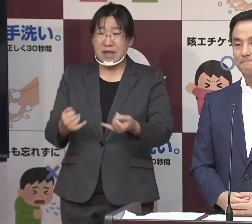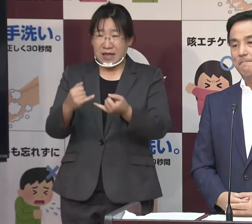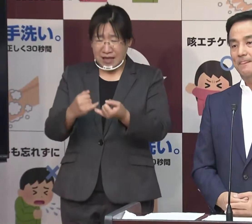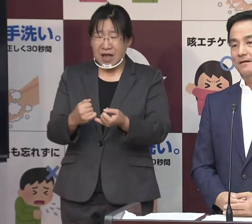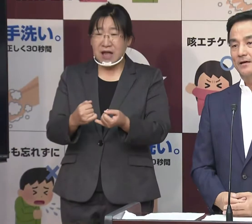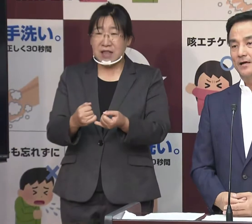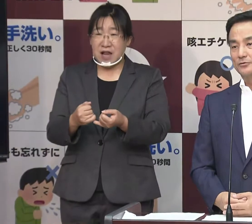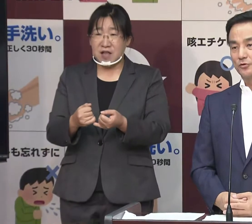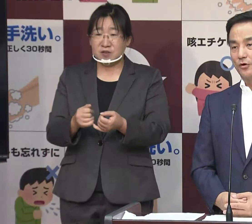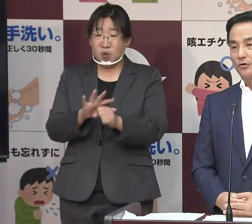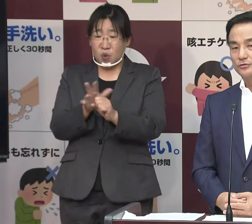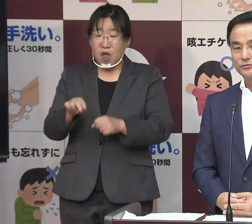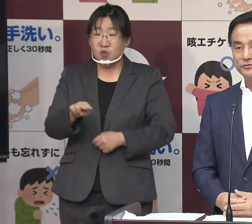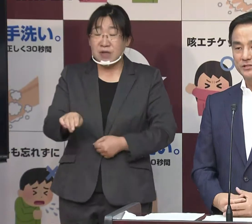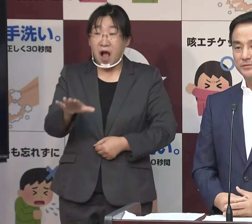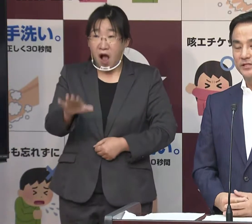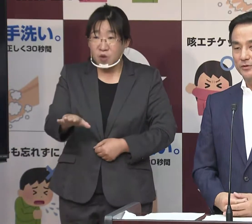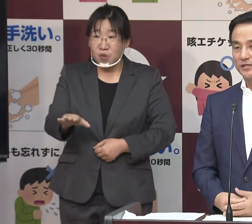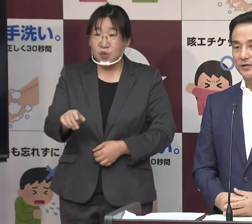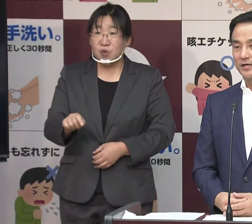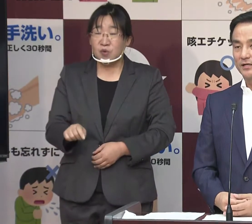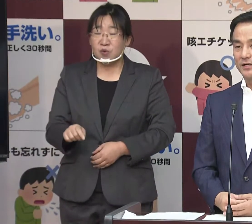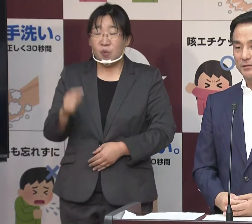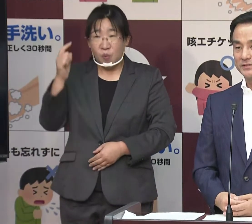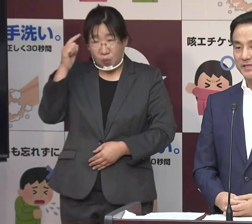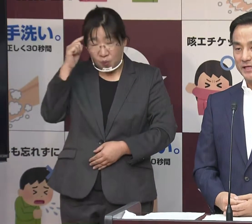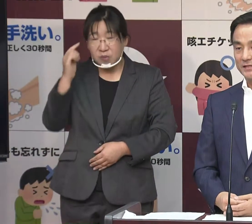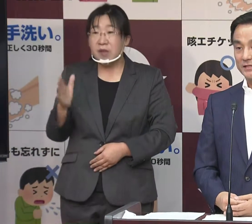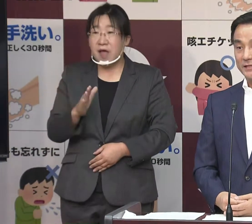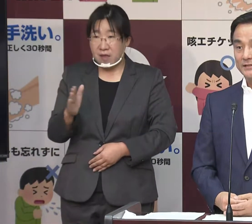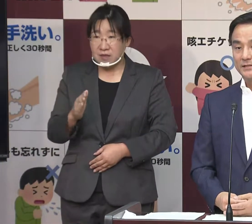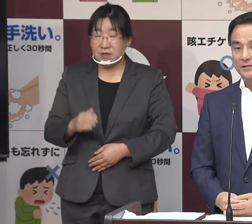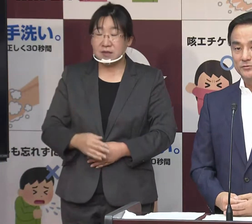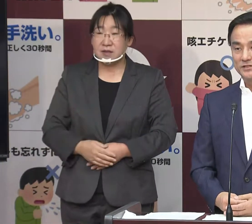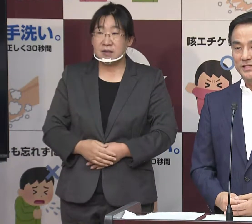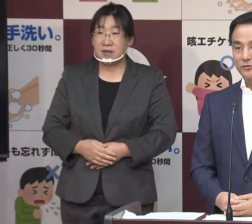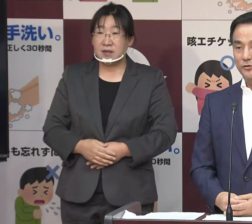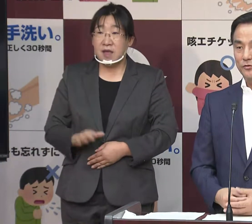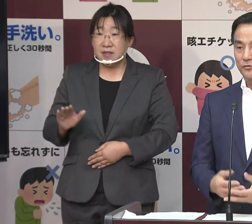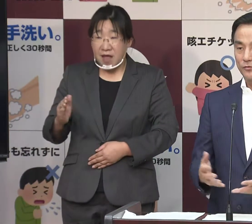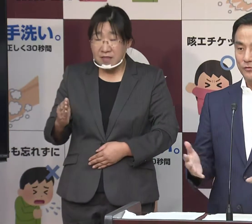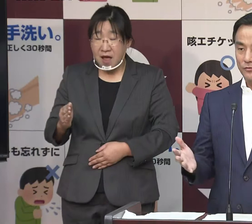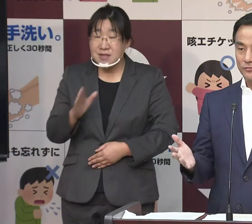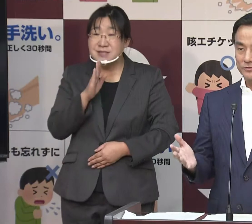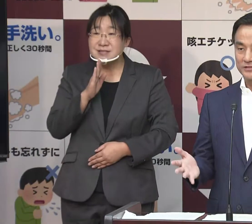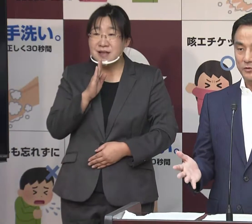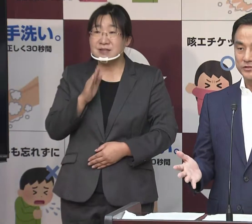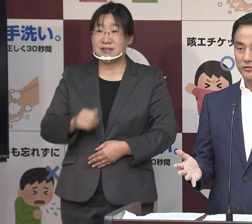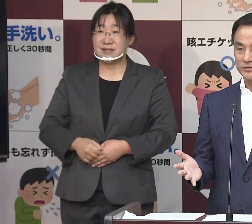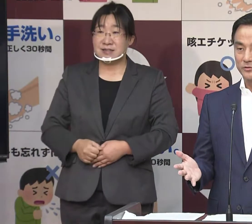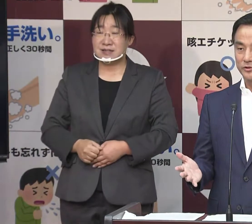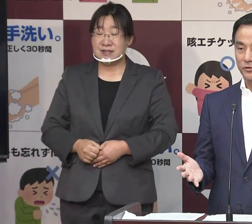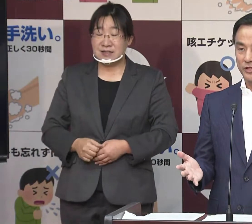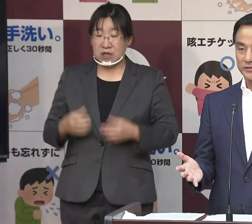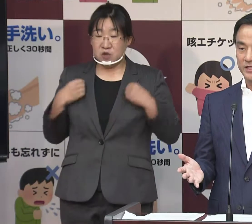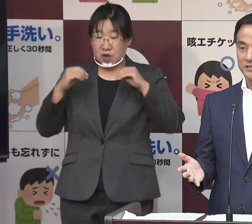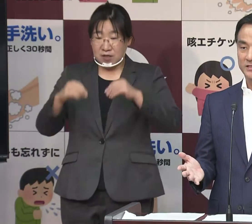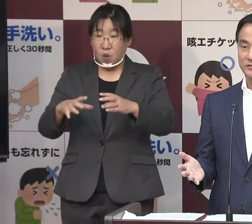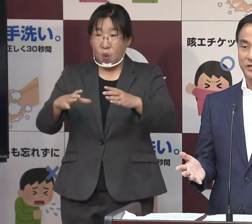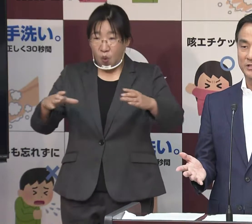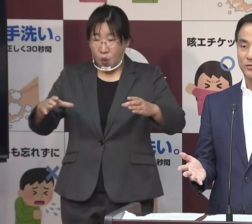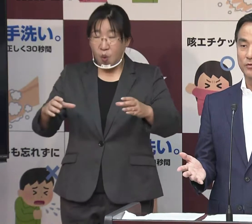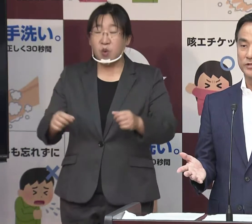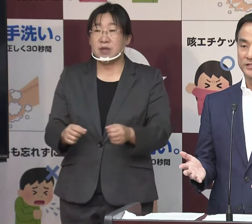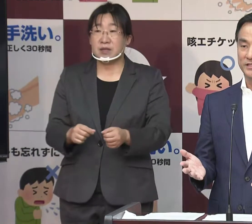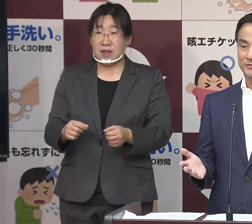があるというふうに見ているわけではありませんが、ただ実際のこのクラスターが起きているお店の利用客で感染